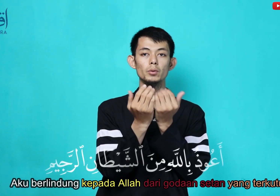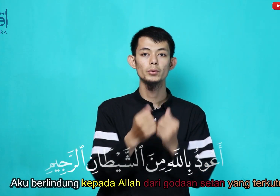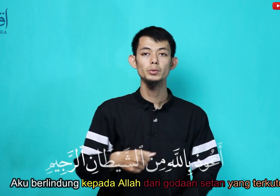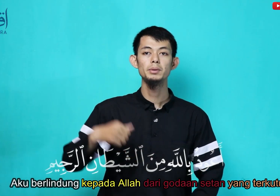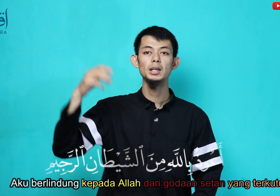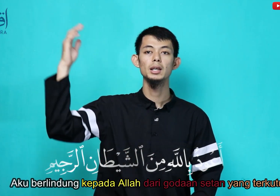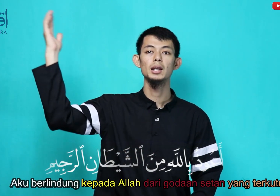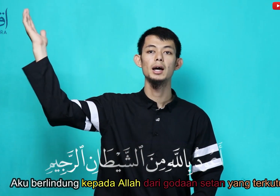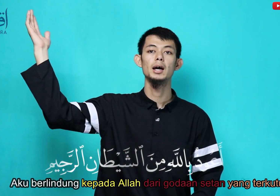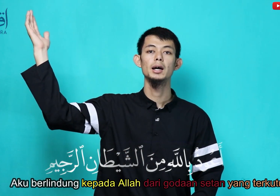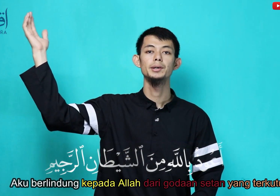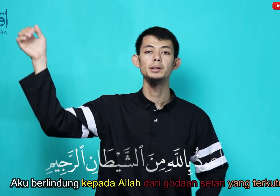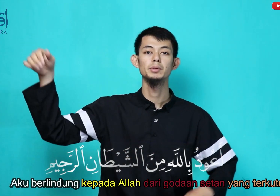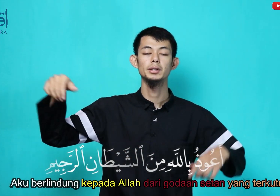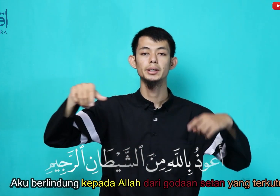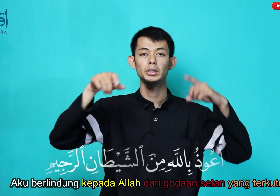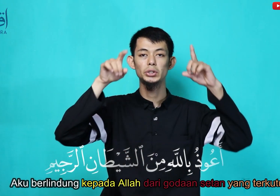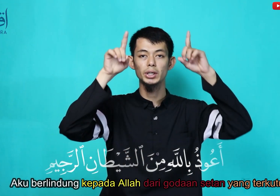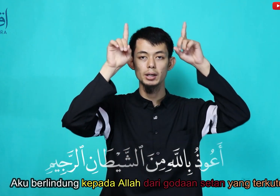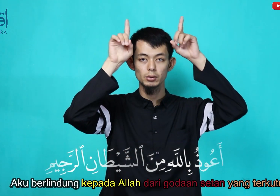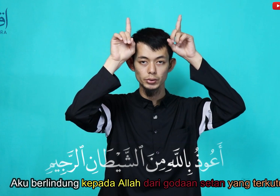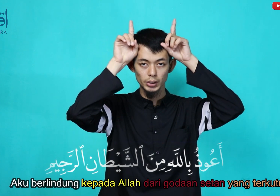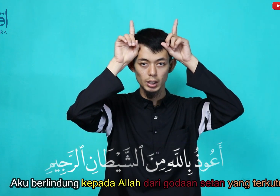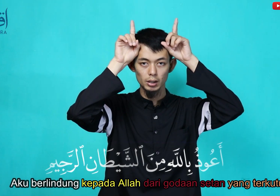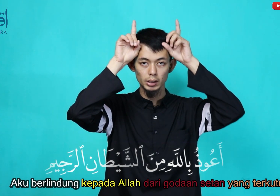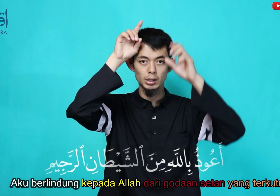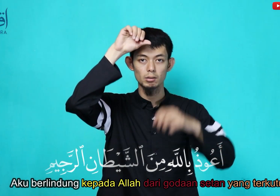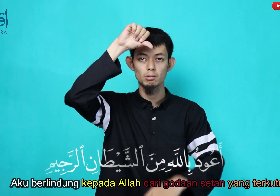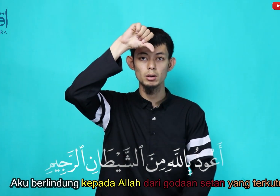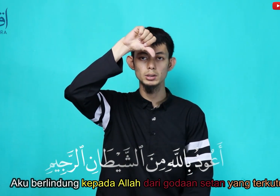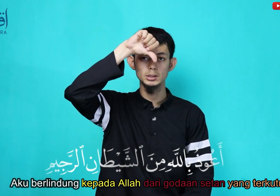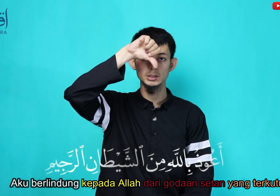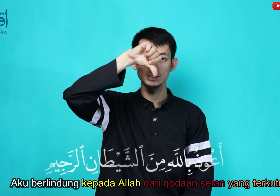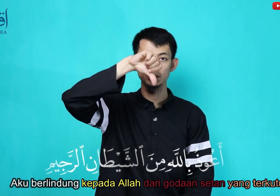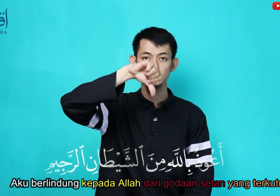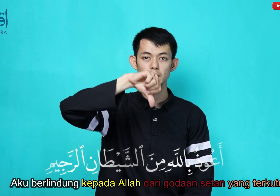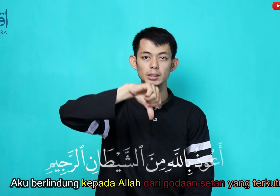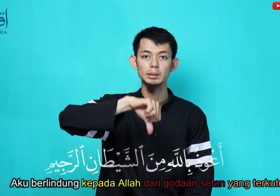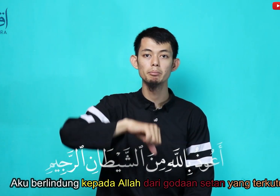A'udzu billahi minasy syaithanir rajim.